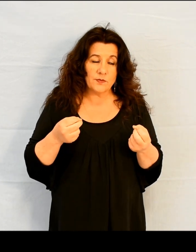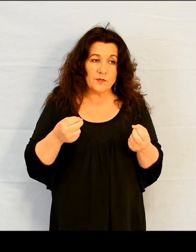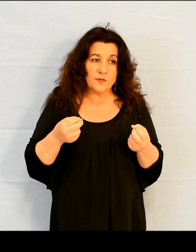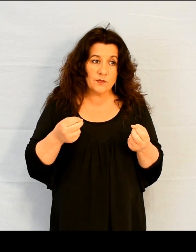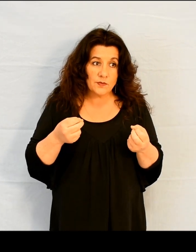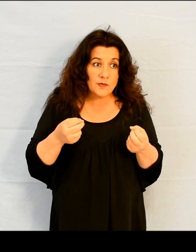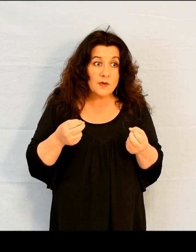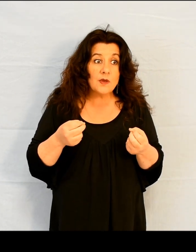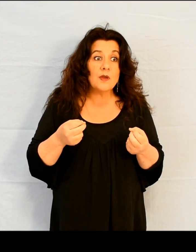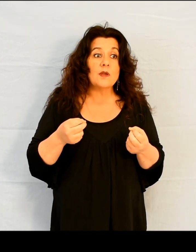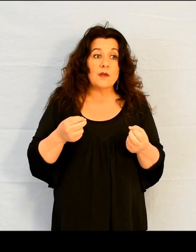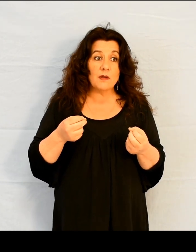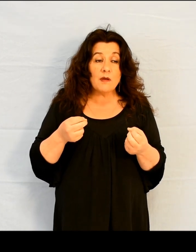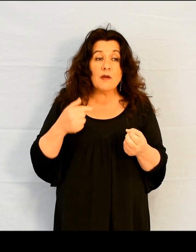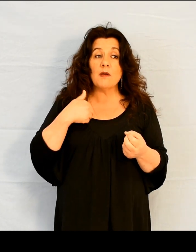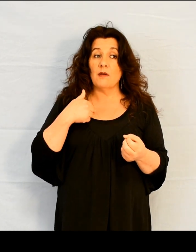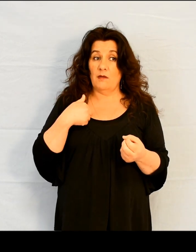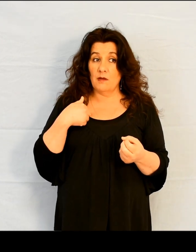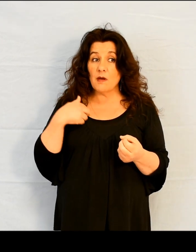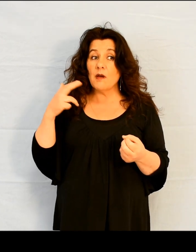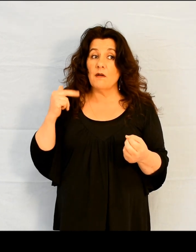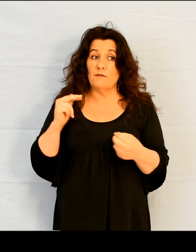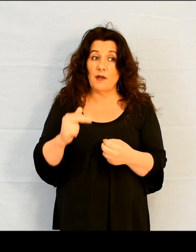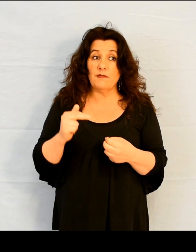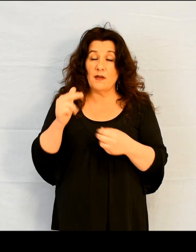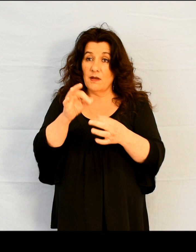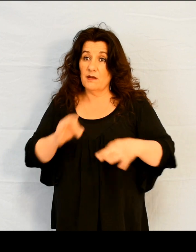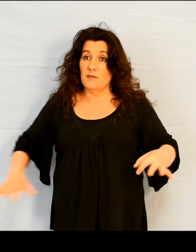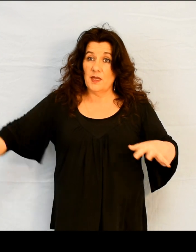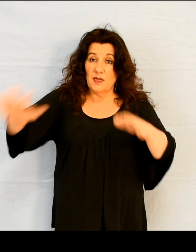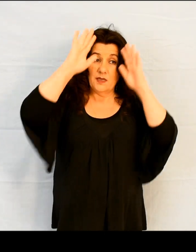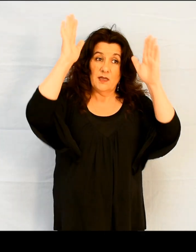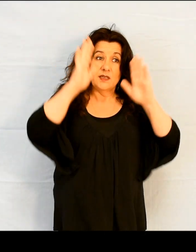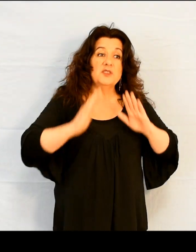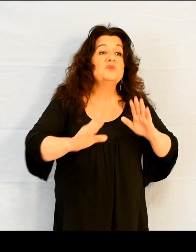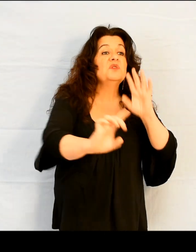Contre tous les dieux de l'Égypte, j'exercerai mes jugements.